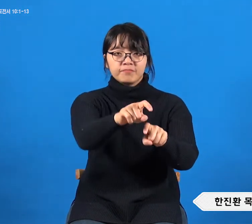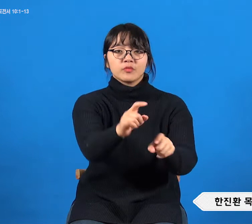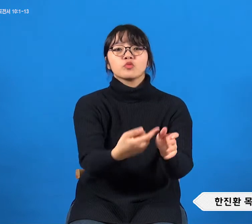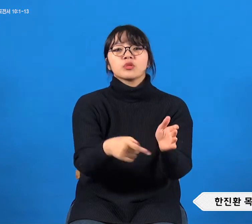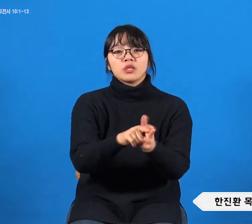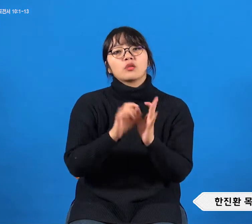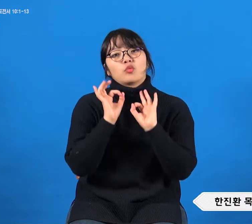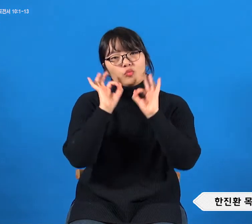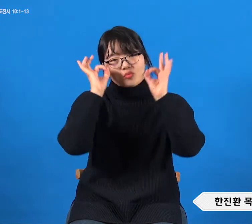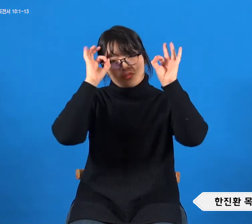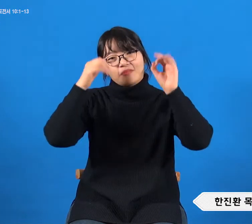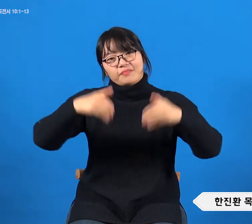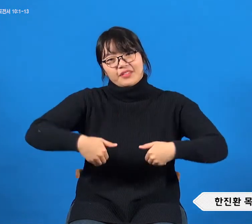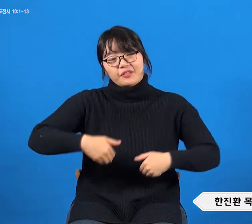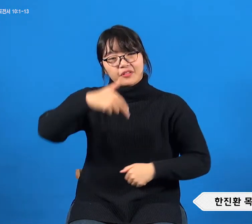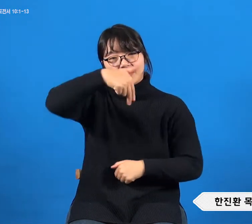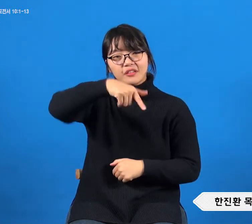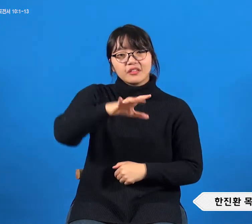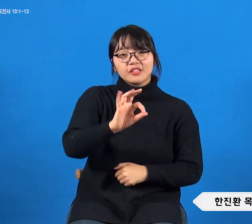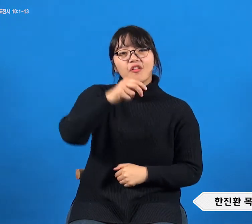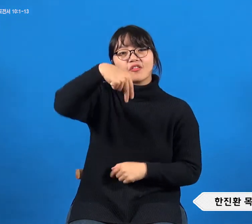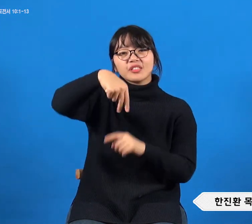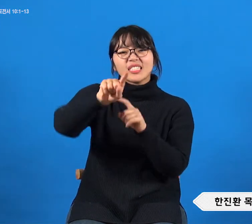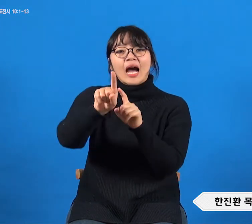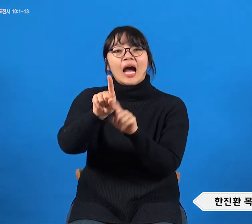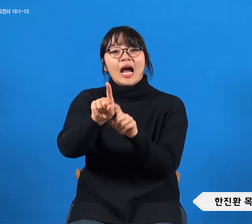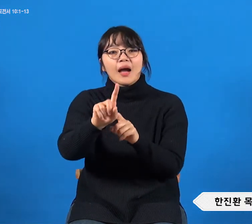정사라는 말은 한자말을 보십시오.